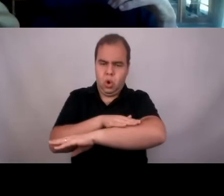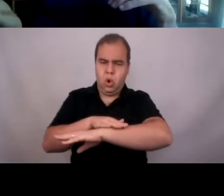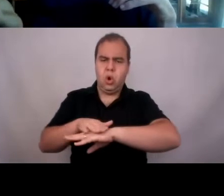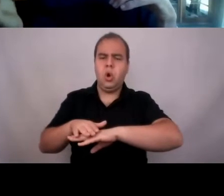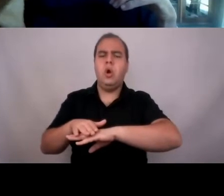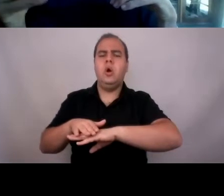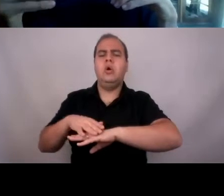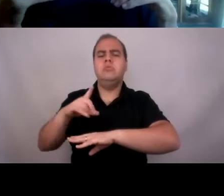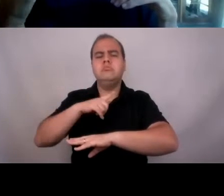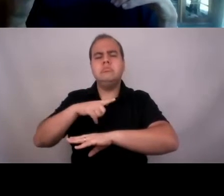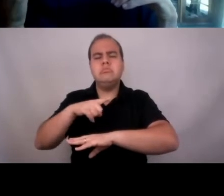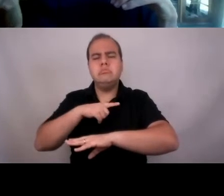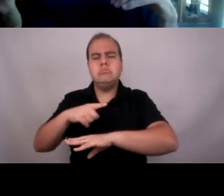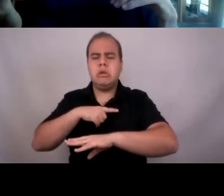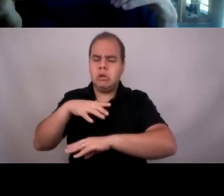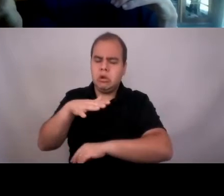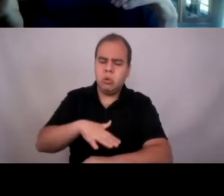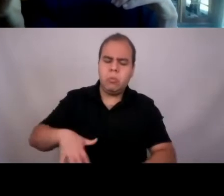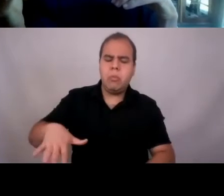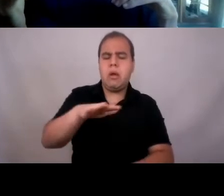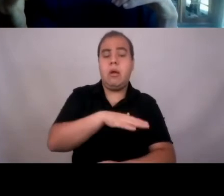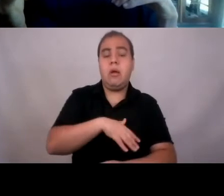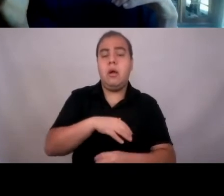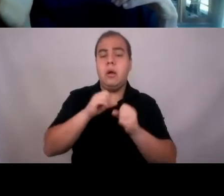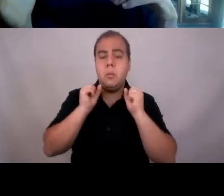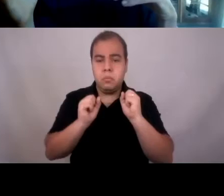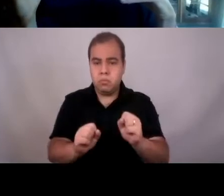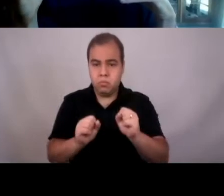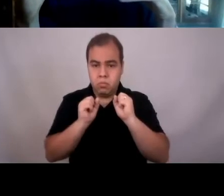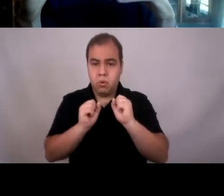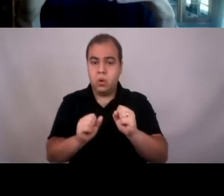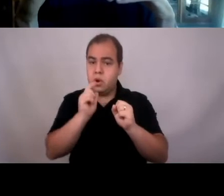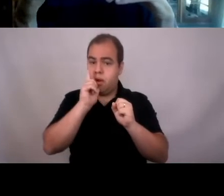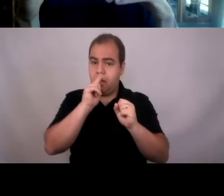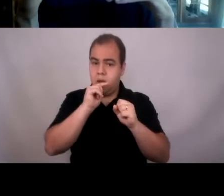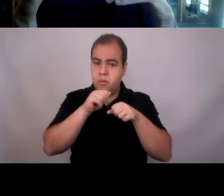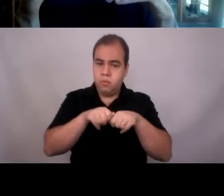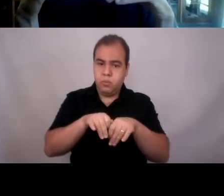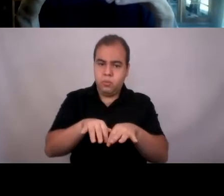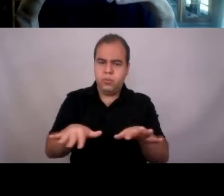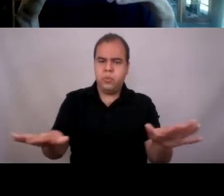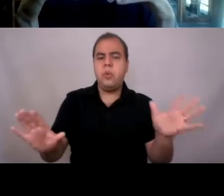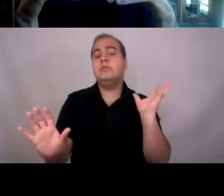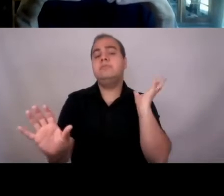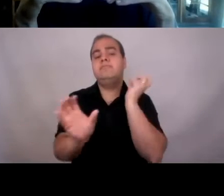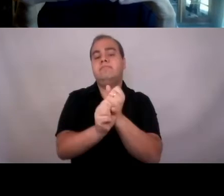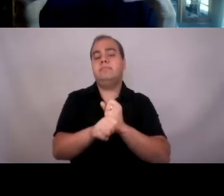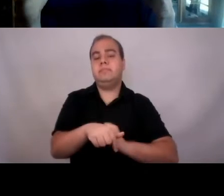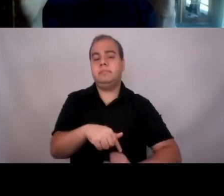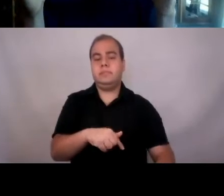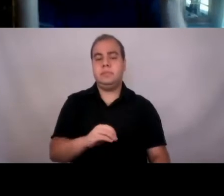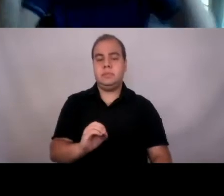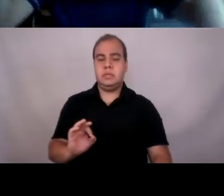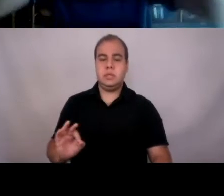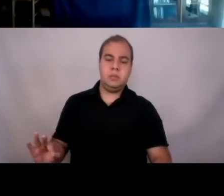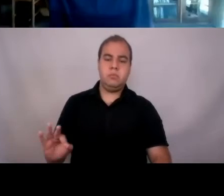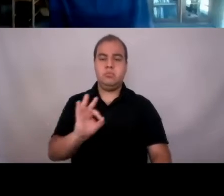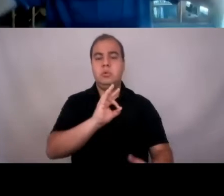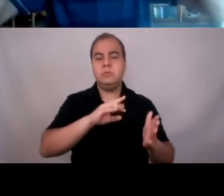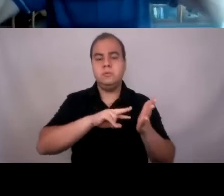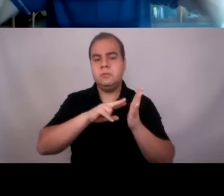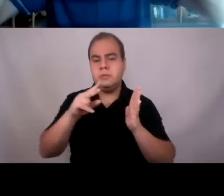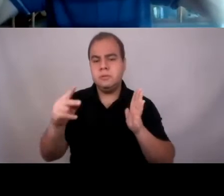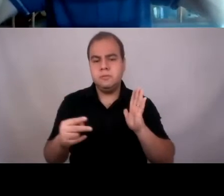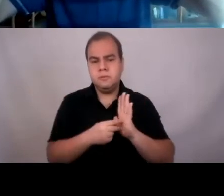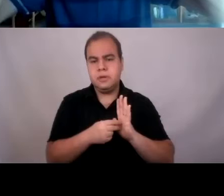sendo área permeável, pode produzir uma quantidade de escoamento que corresponde a 70% do que cai sobre ela. Quer dizer, se cai